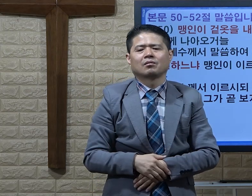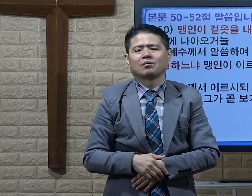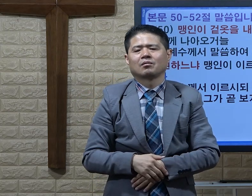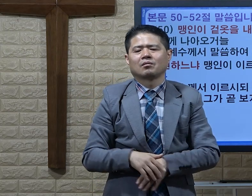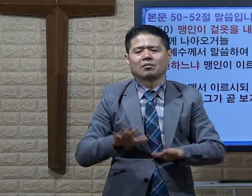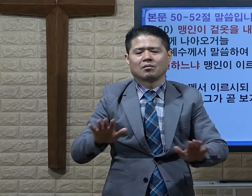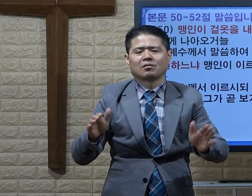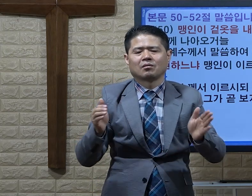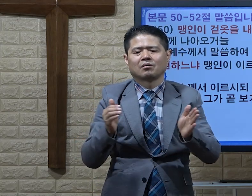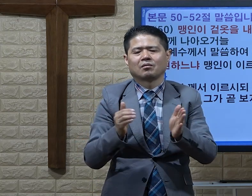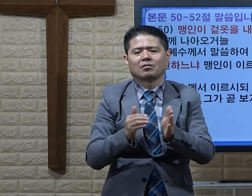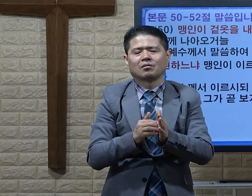버린다면